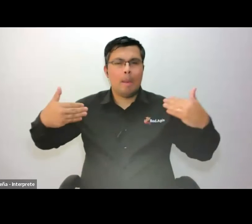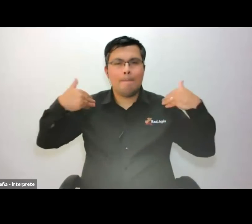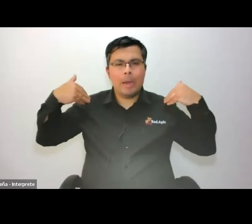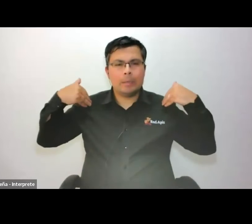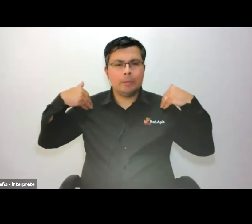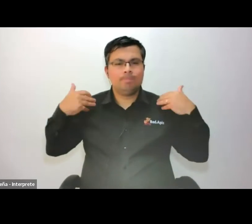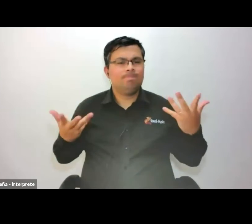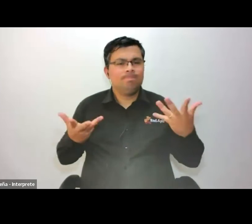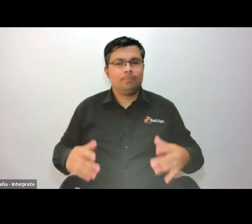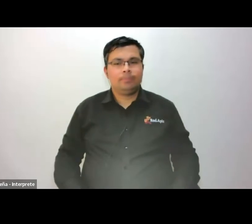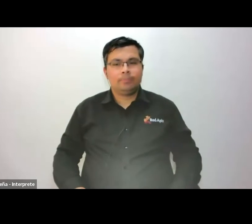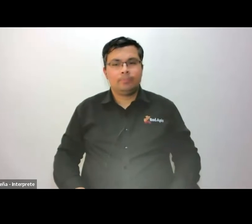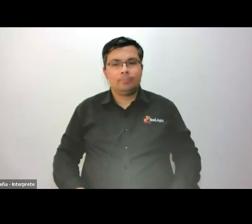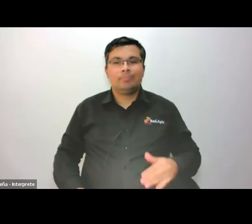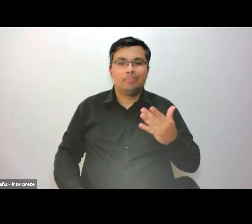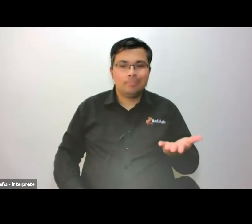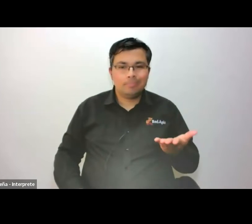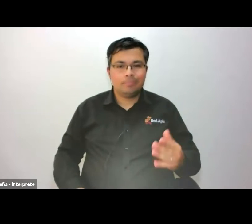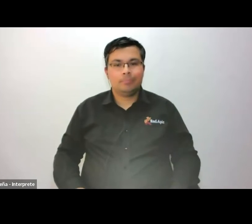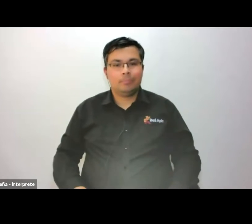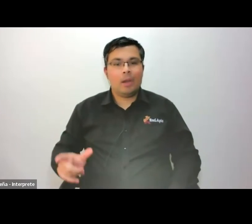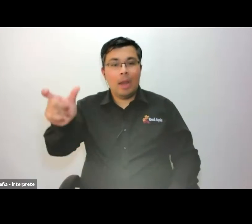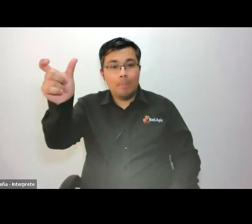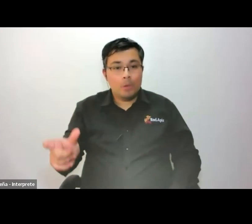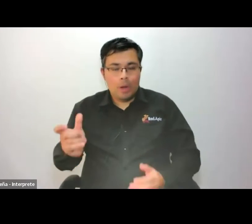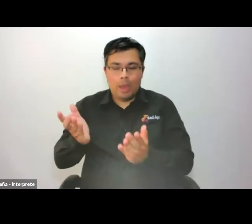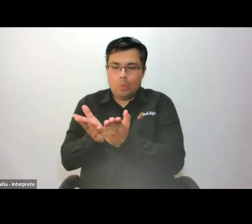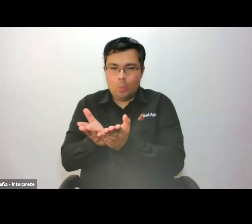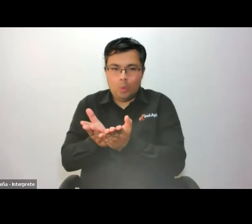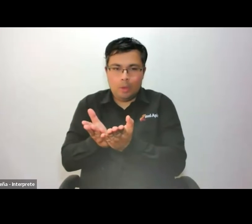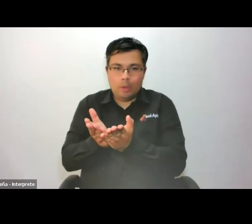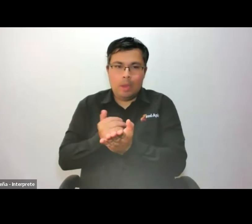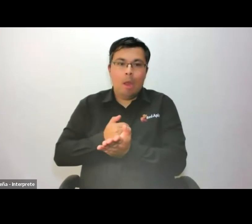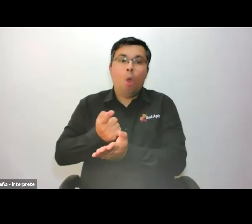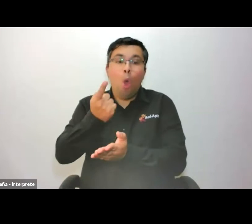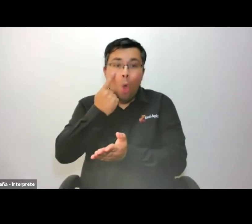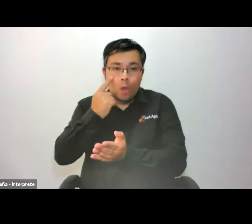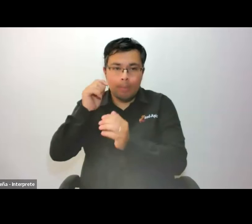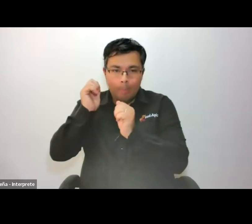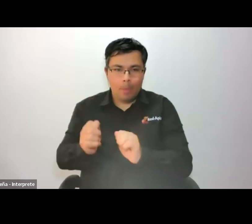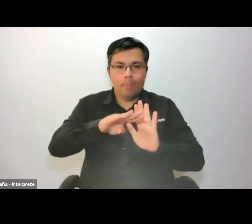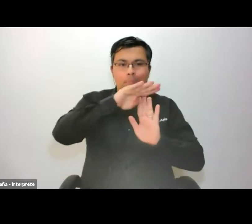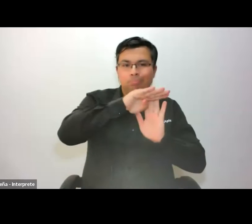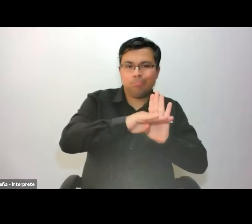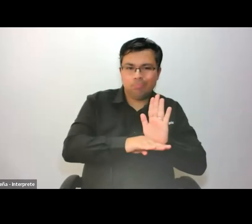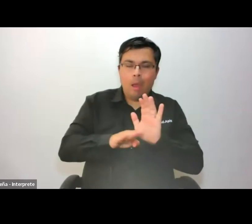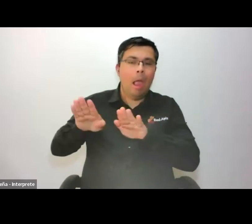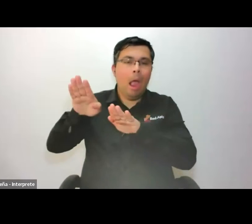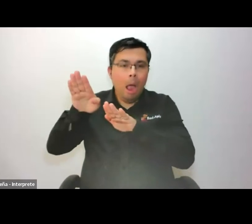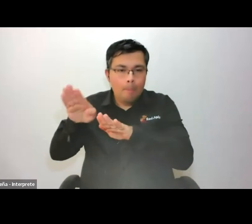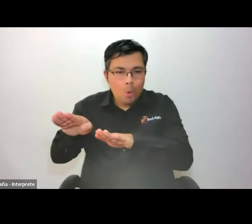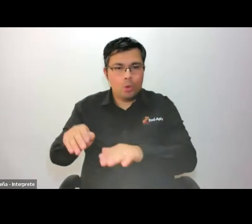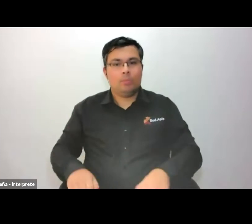es que en la medida que conocemos a nuestro estudiante podemos desplegar apoyos preventivos y ahorrarnos un montón